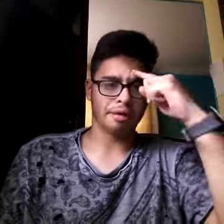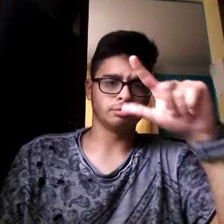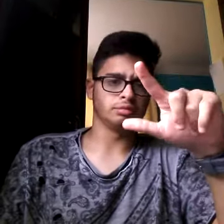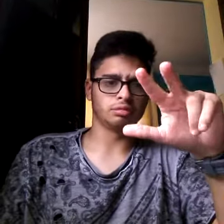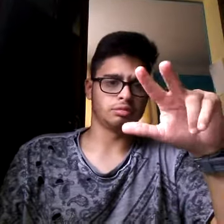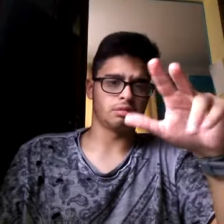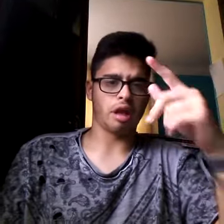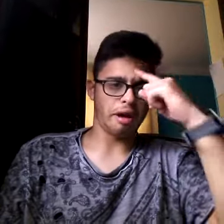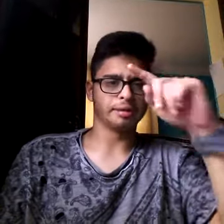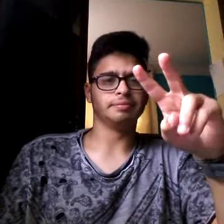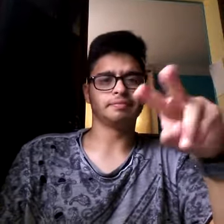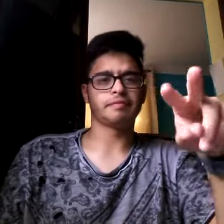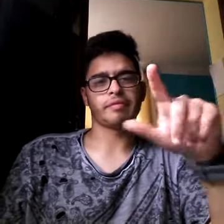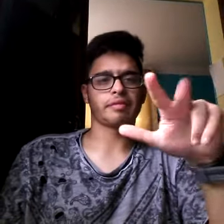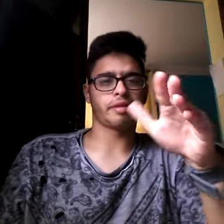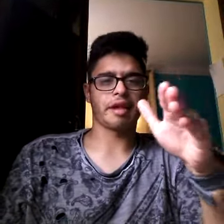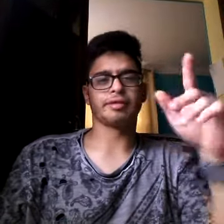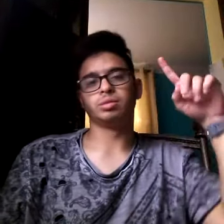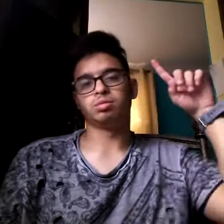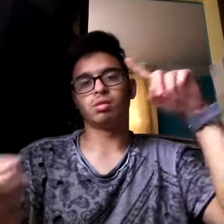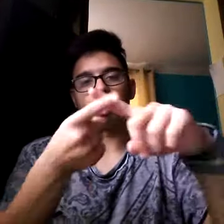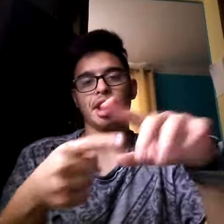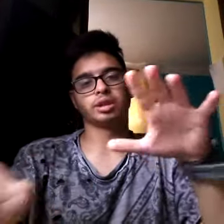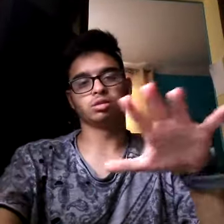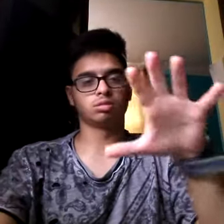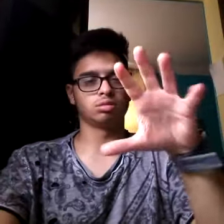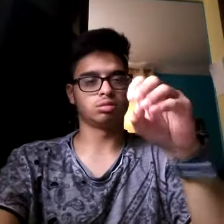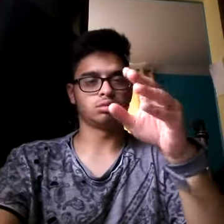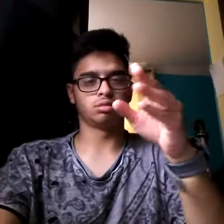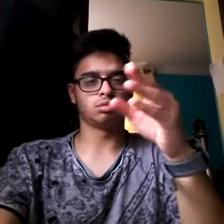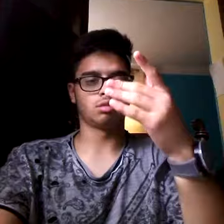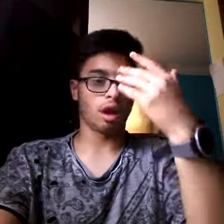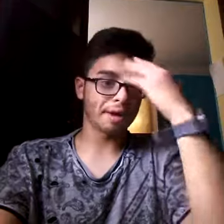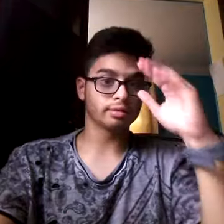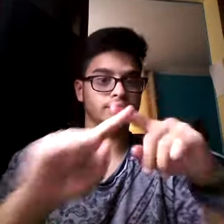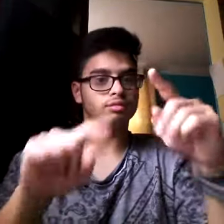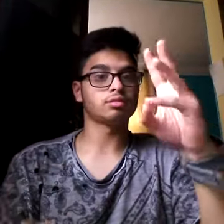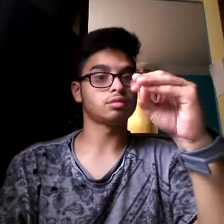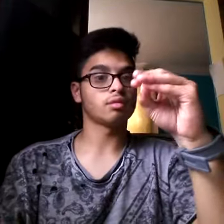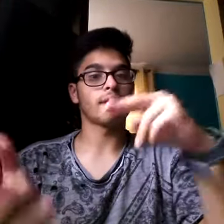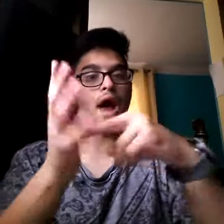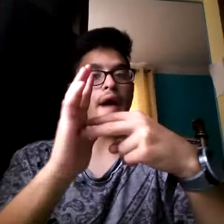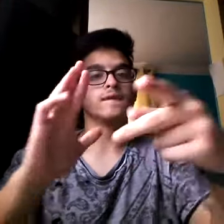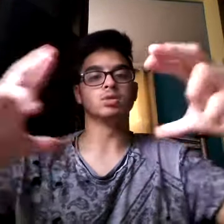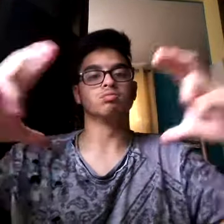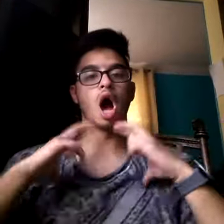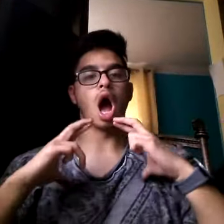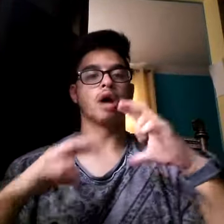Y estamos solidarios con ellos a través de Noticias Telemundo. Gracias por escogernos como su fuente de